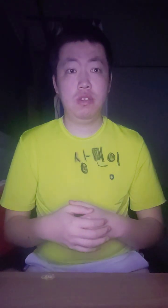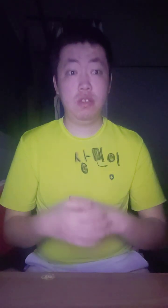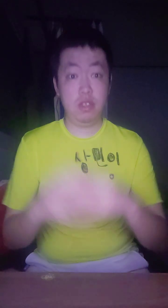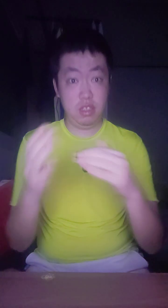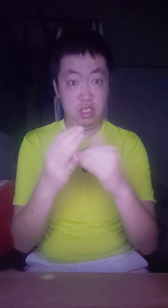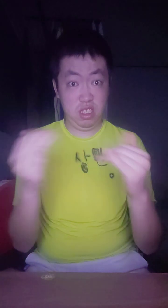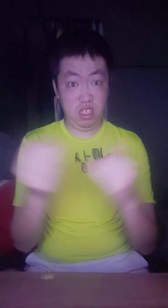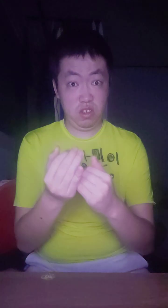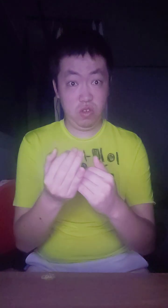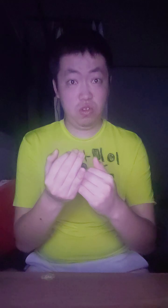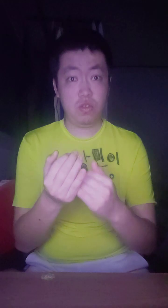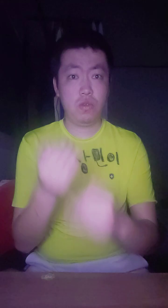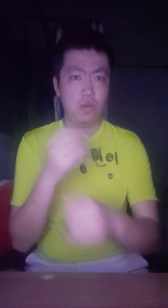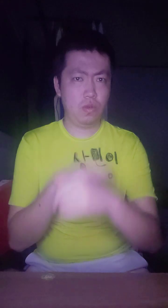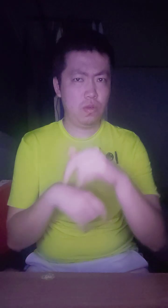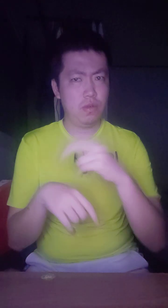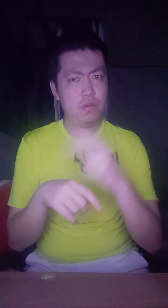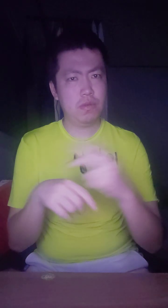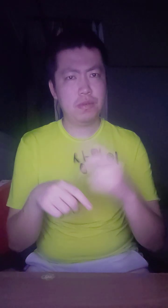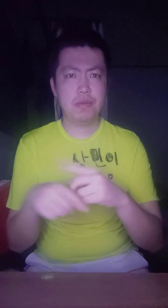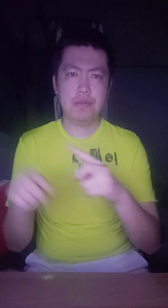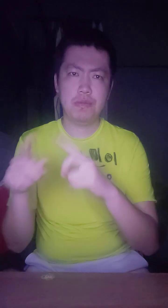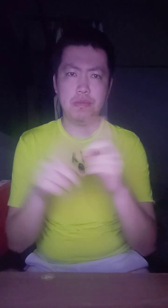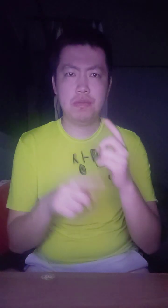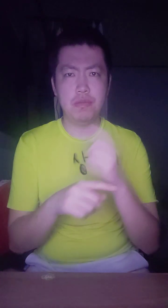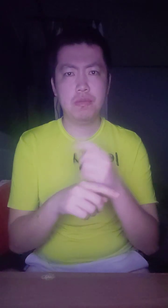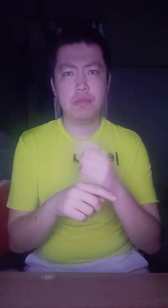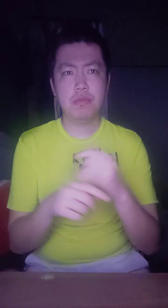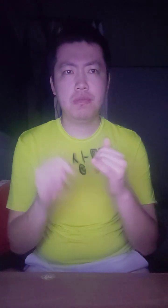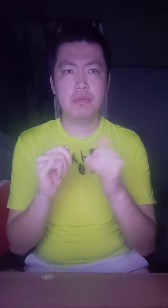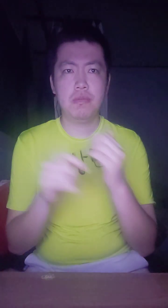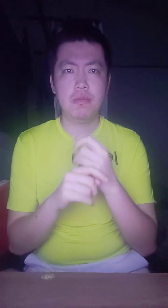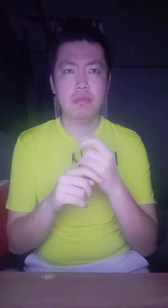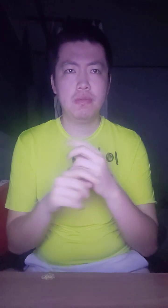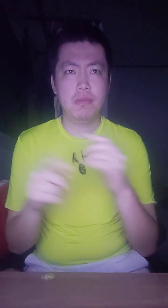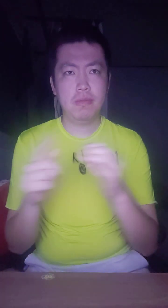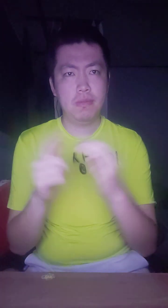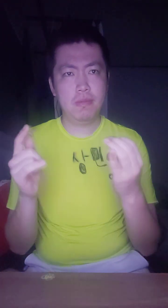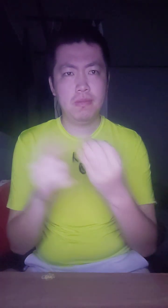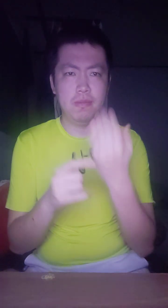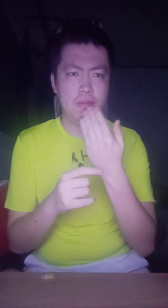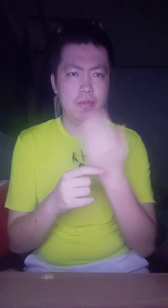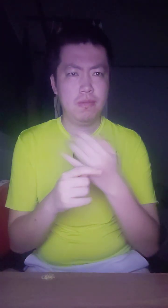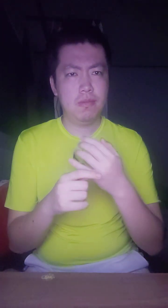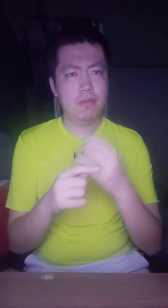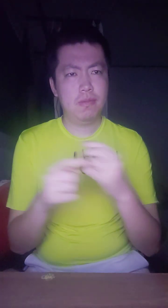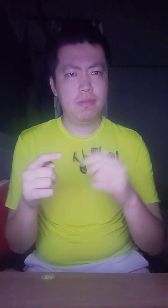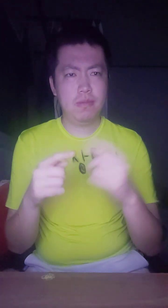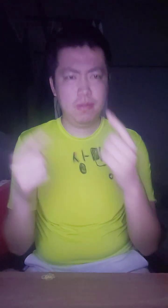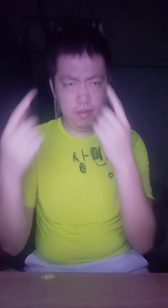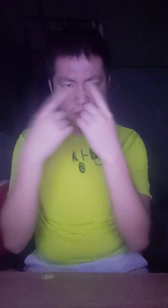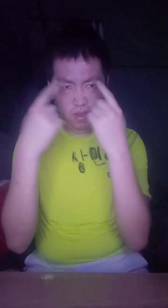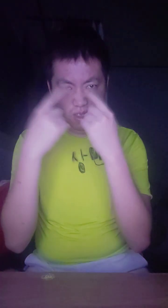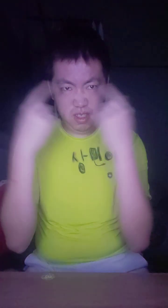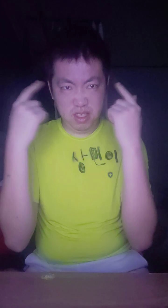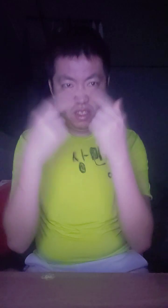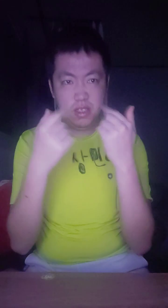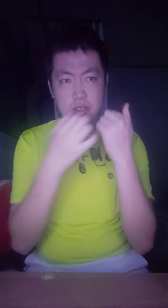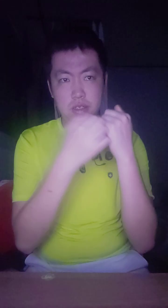있을만이나 이제 어디 이제 숨겨서 들어가는 방법도 괜찮아요. 잠재력을 내시면 여기 구멍을 뚫어서 이렇게 갖고 다니시는 거예요. 거기 다